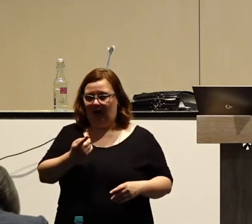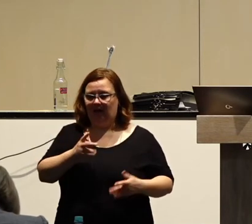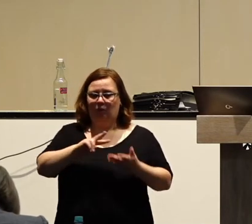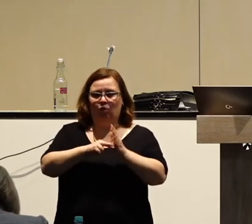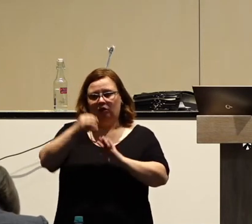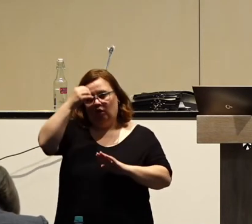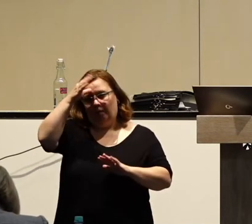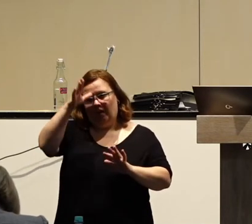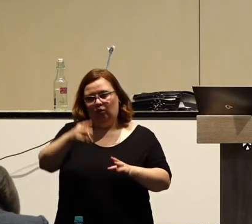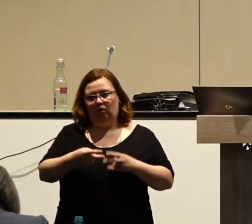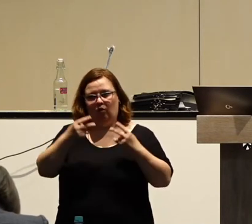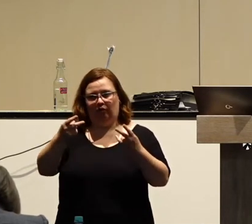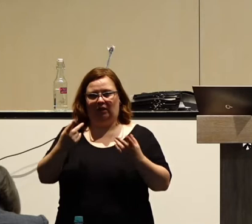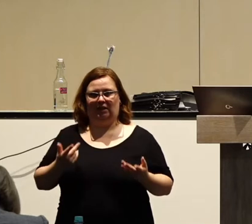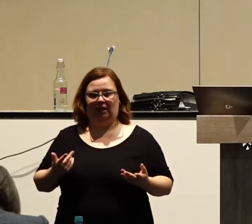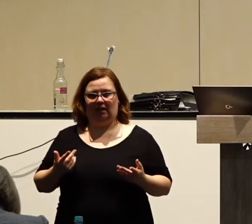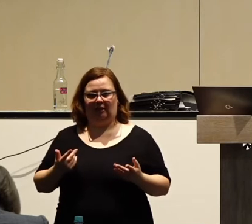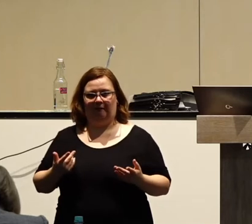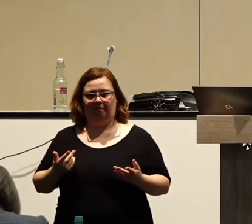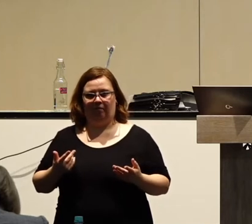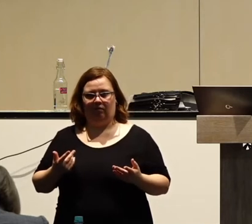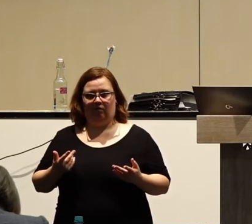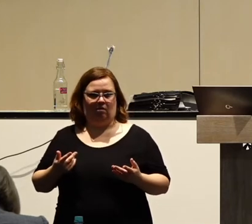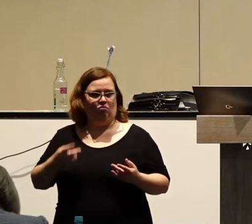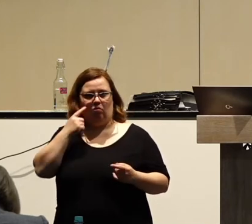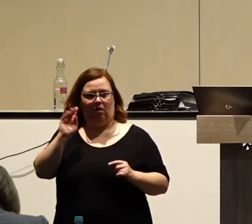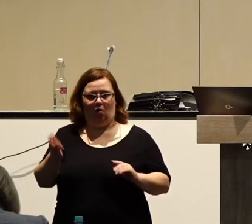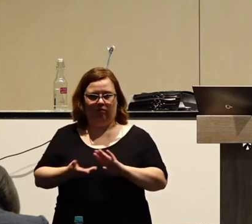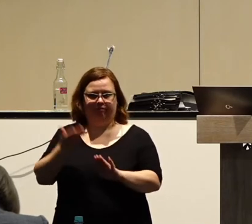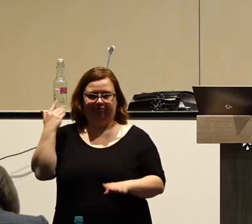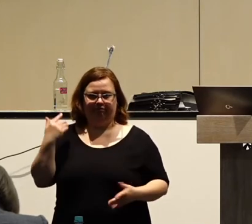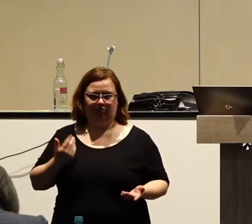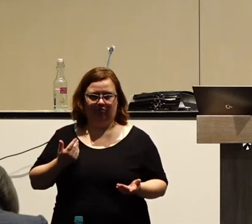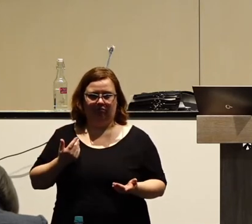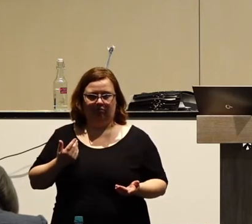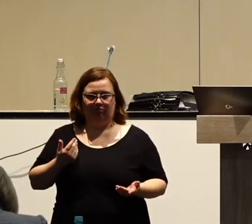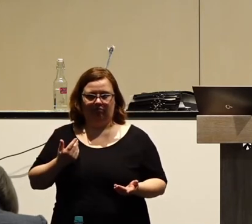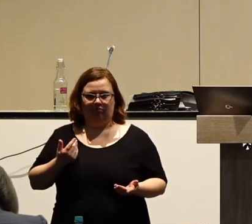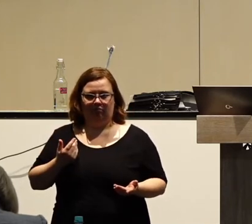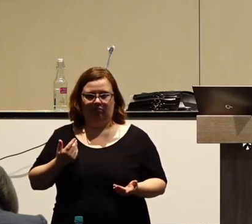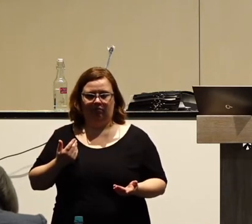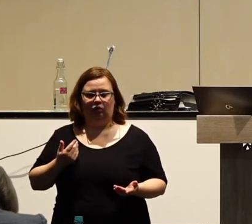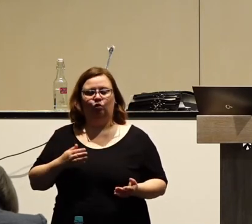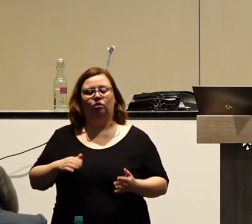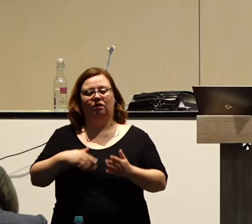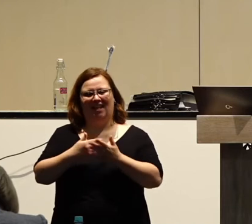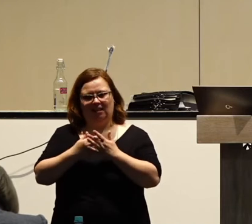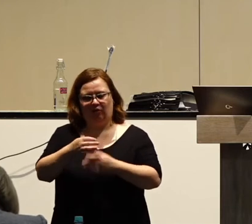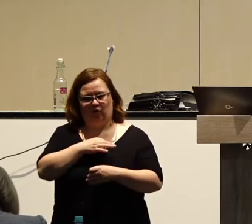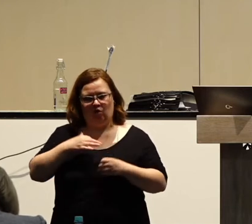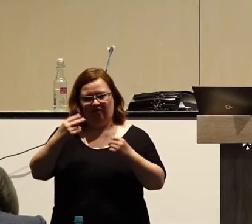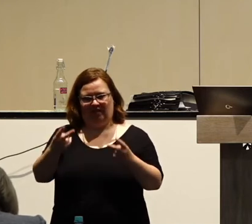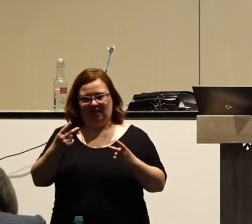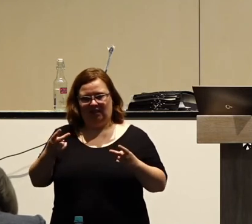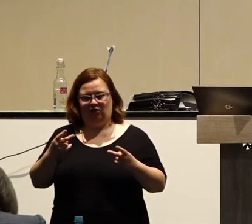politische Bildung ist uns ganz extrem wichtig. Die fällt zum Beispiel jetzt sehr weit hinten unter. Und deswegen ist es wichtig,